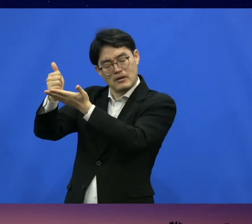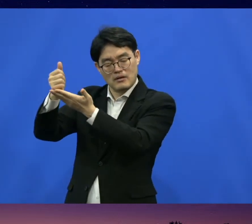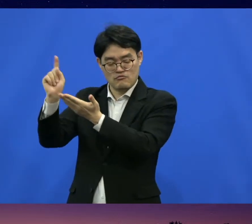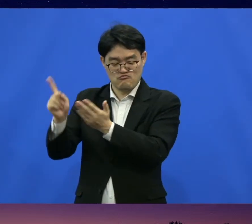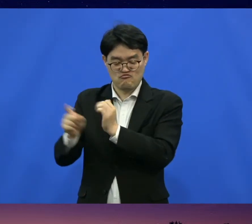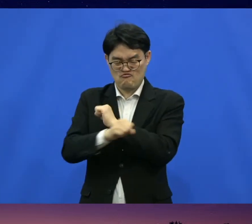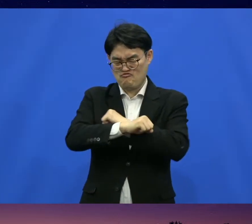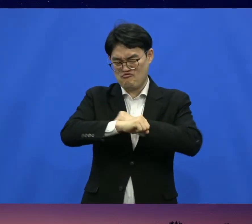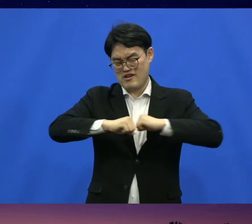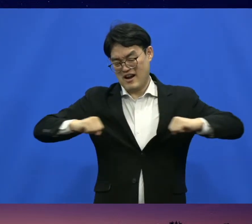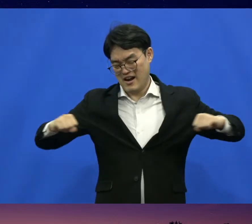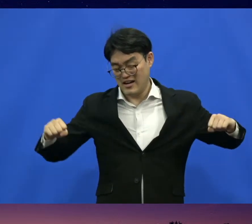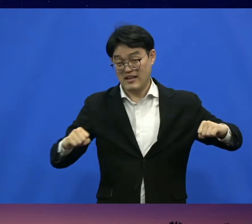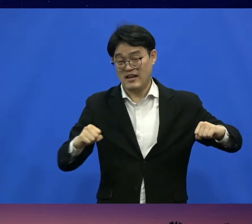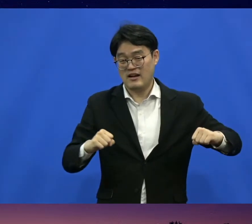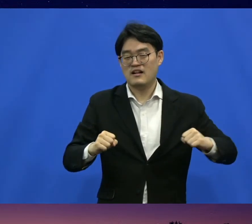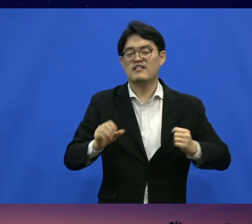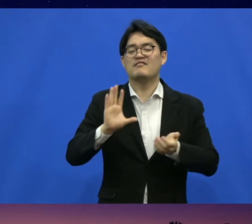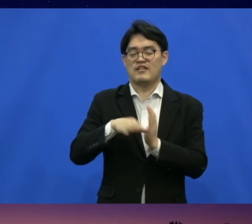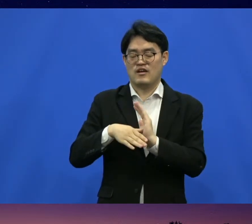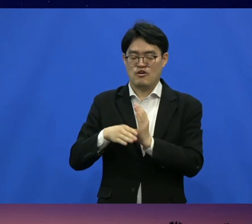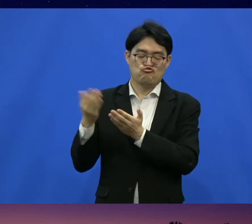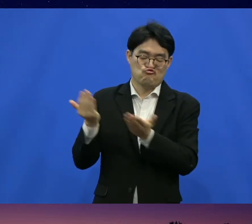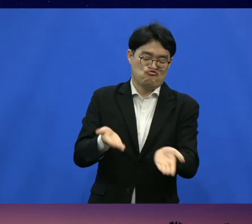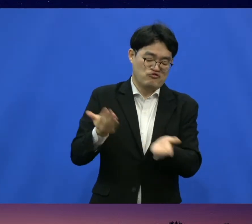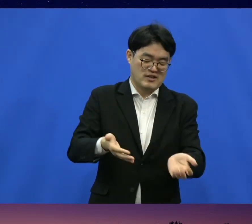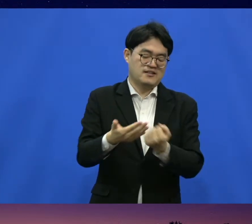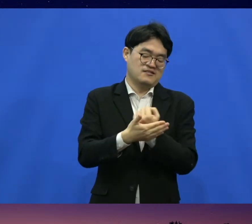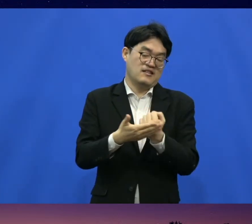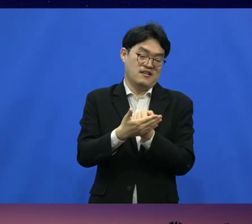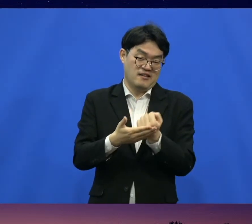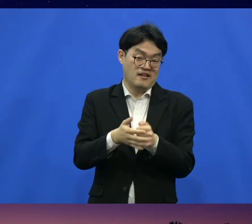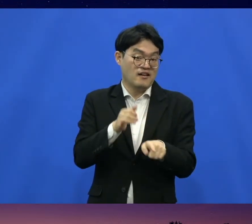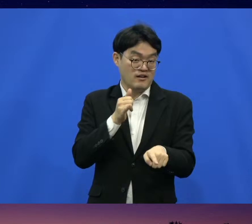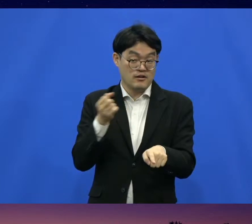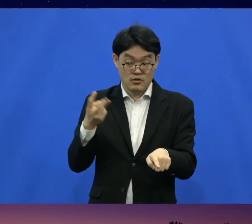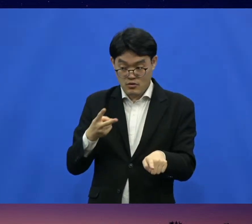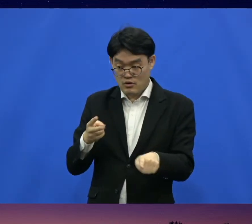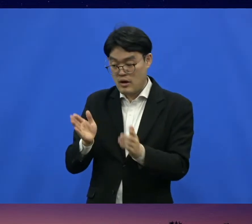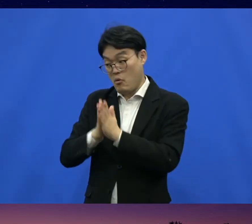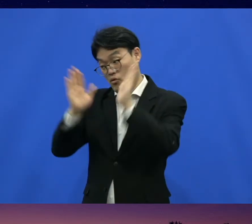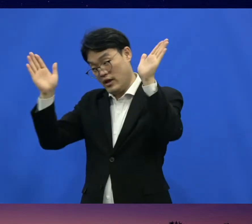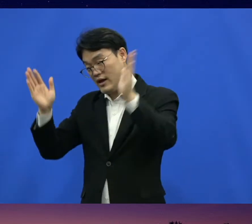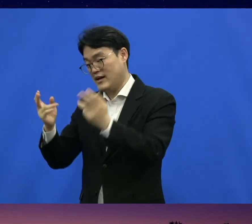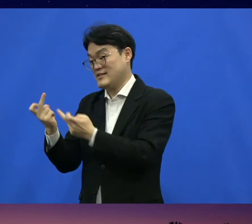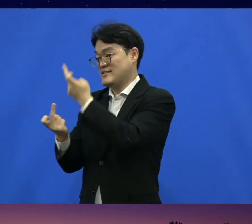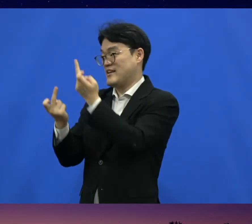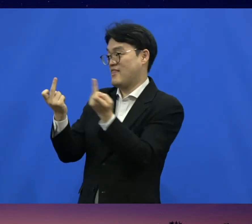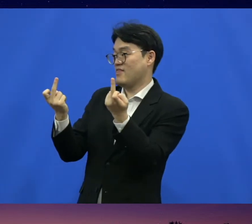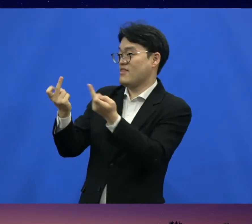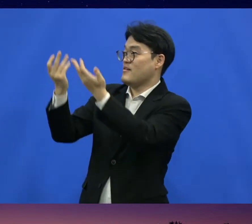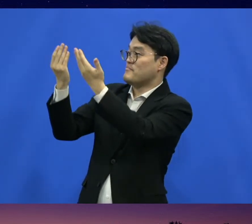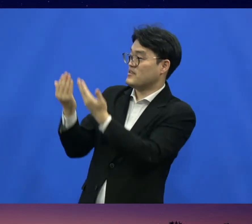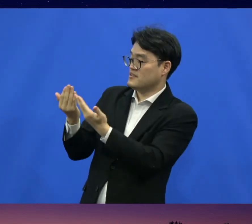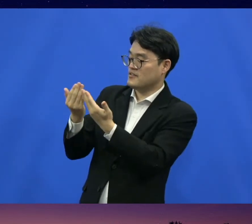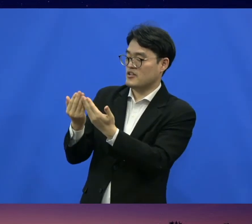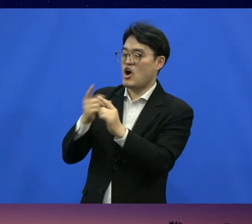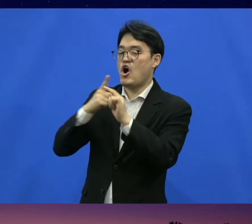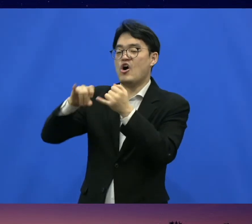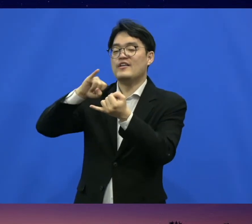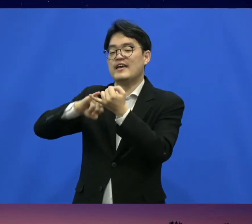하는 상징물들이 있어요. 그리고 모세가 시내산에서 받았던 이 언약의 돌판이 그 안에 들어있어요.